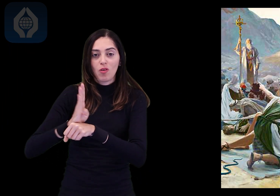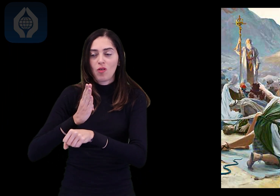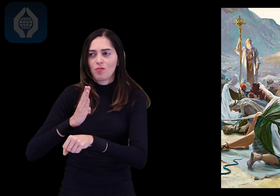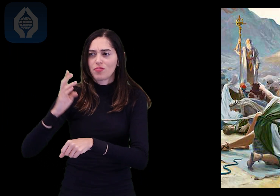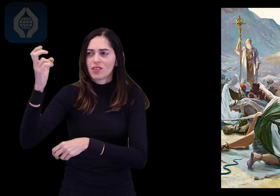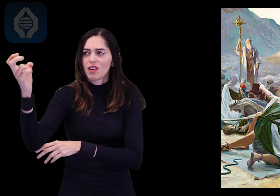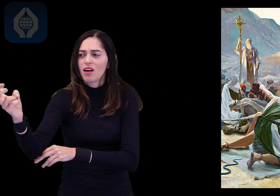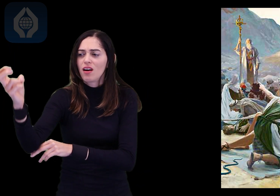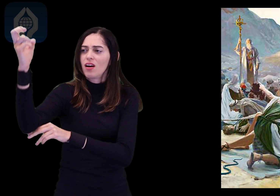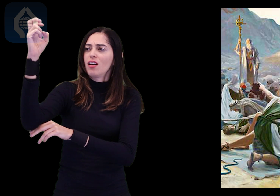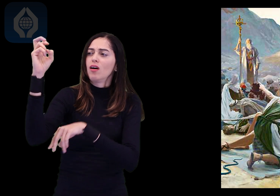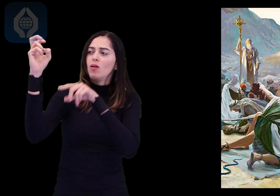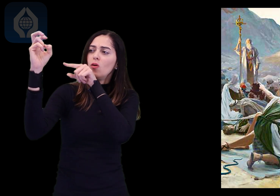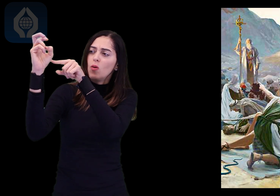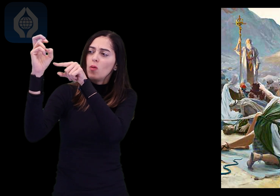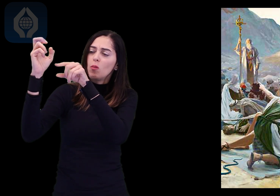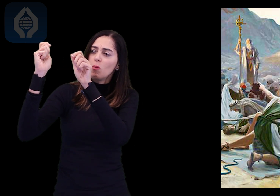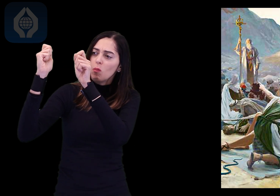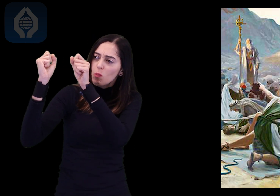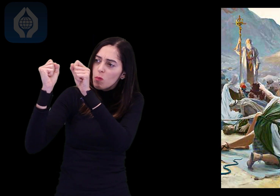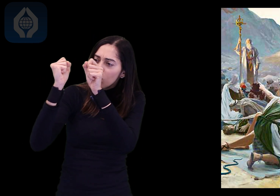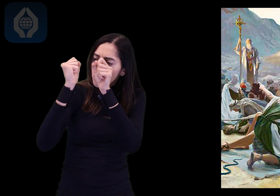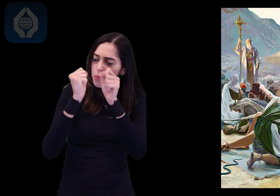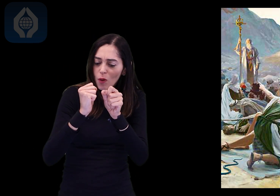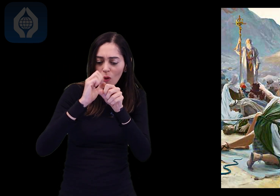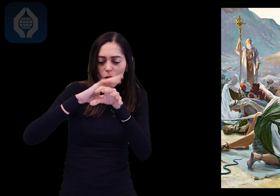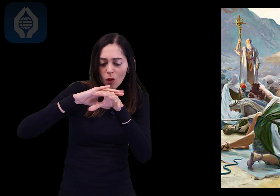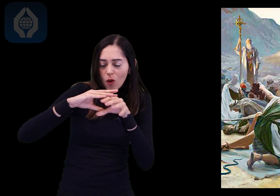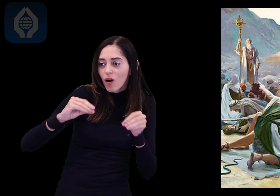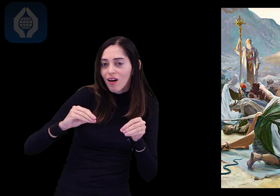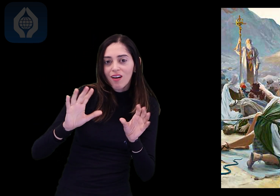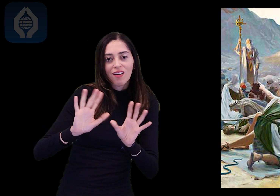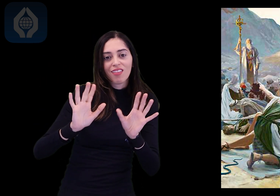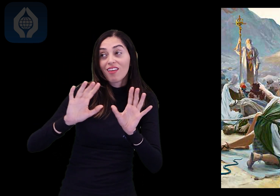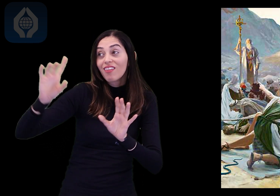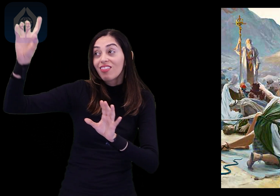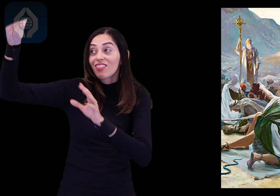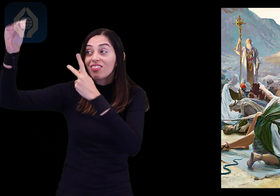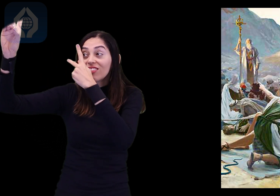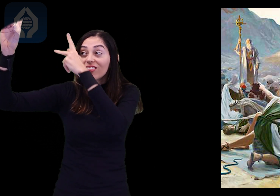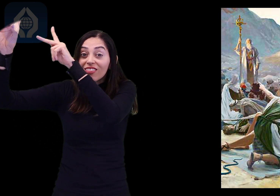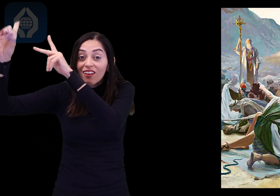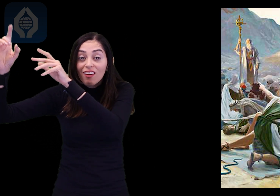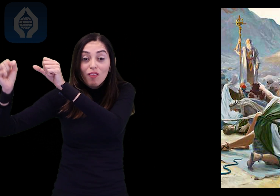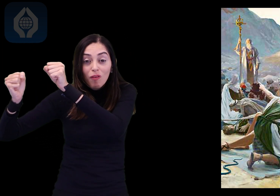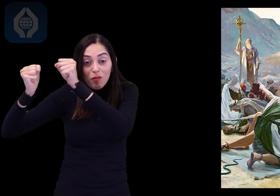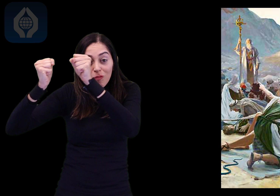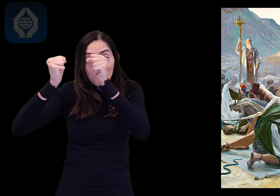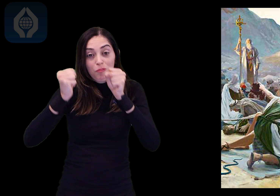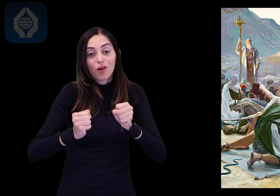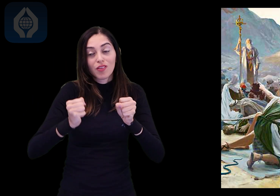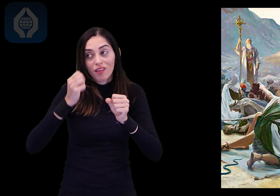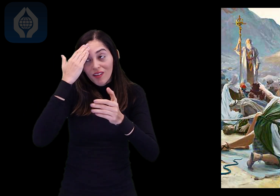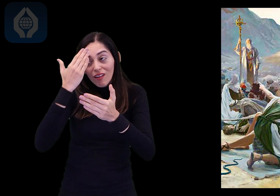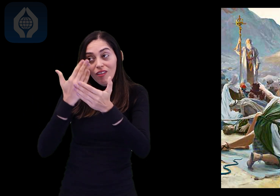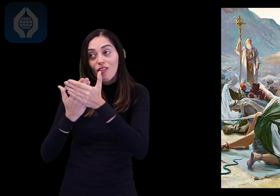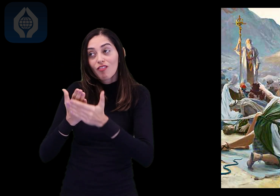bronze. A serpente em si não tinha poder para curá-los. Não. O poder de Deus curou todos os israelitas